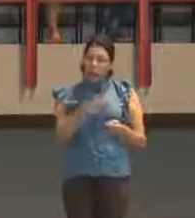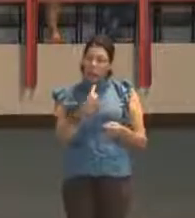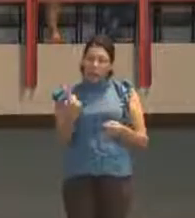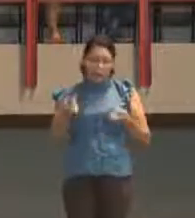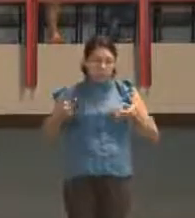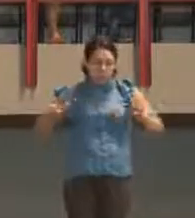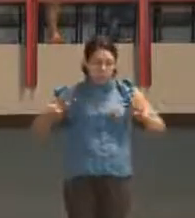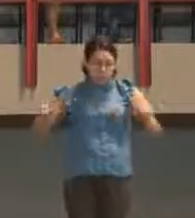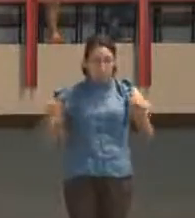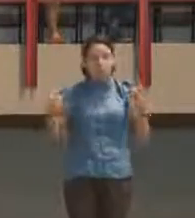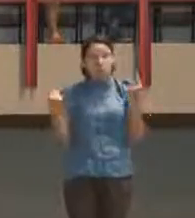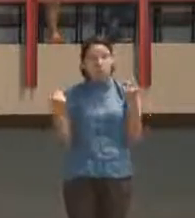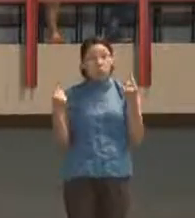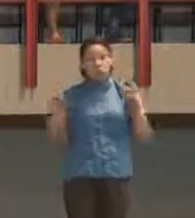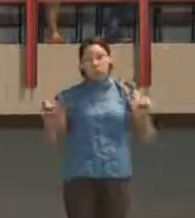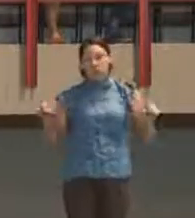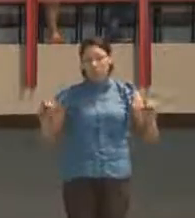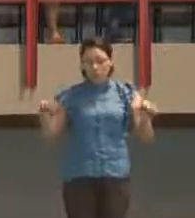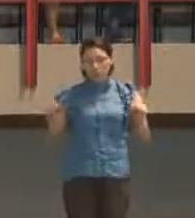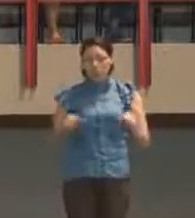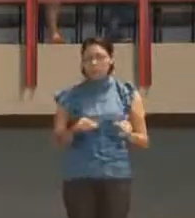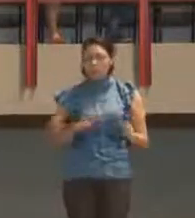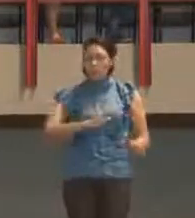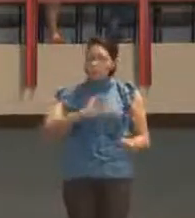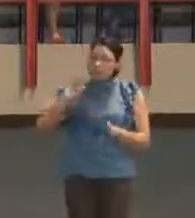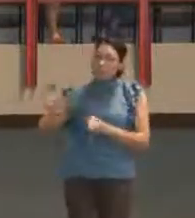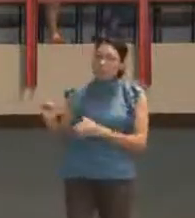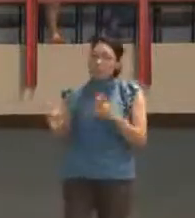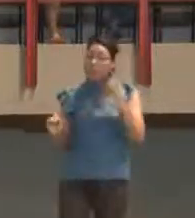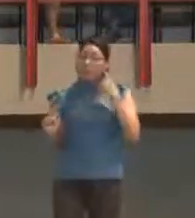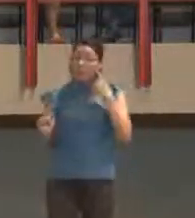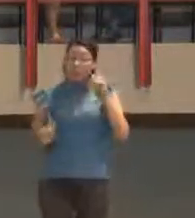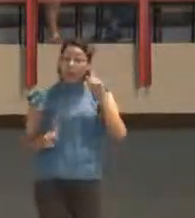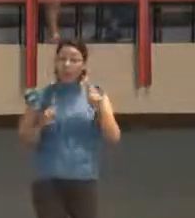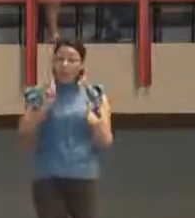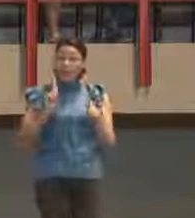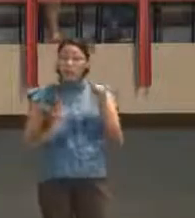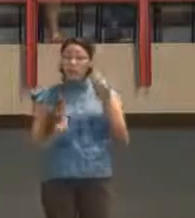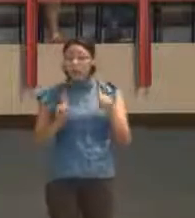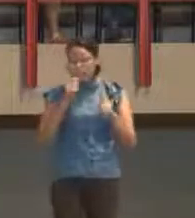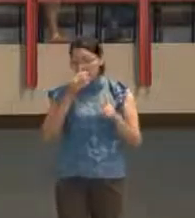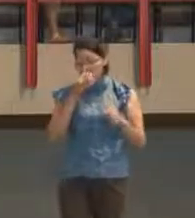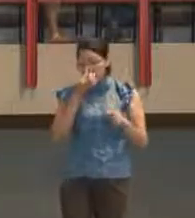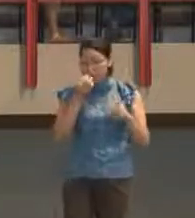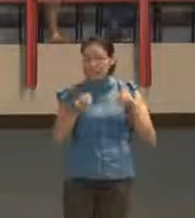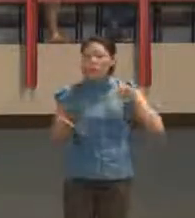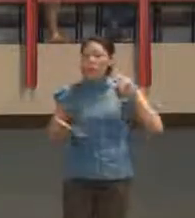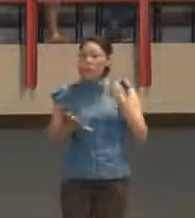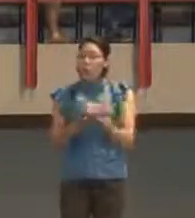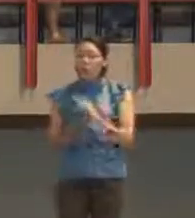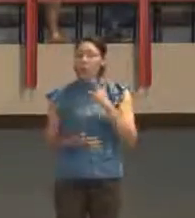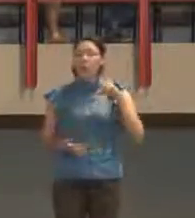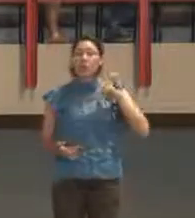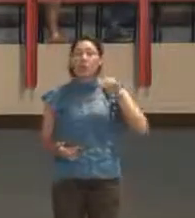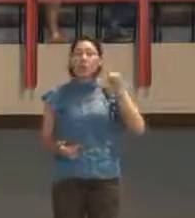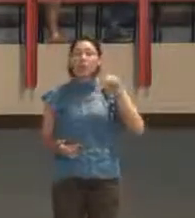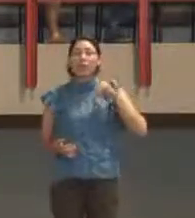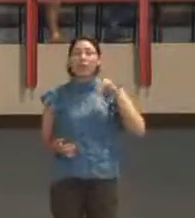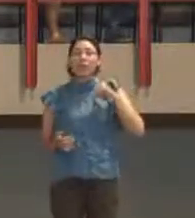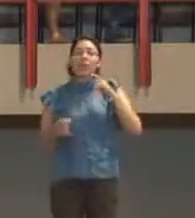Então, olha o gráfico. Esse gráfico, ele está dizendo aí, o que foi que aconteceu em